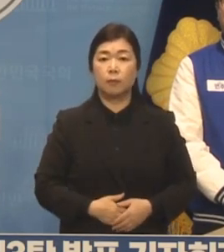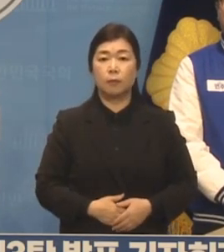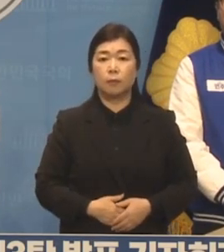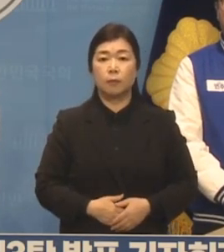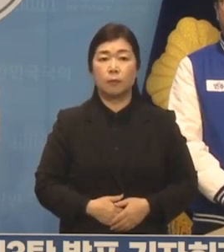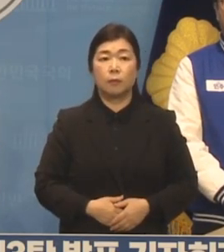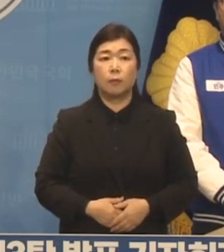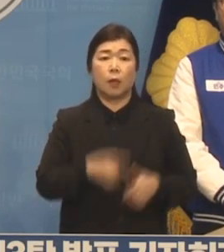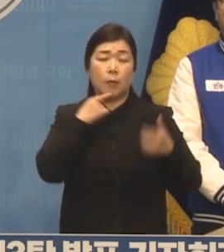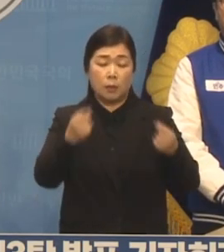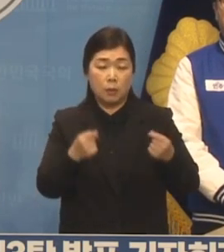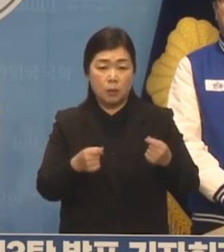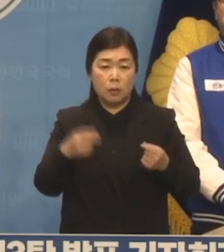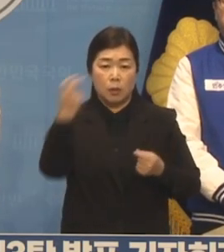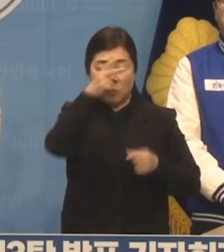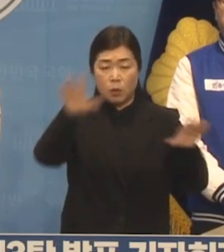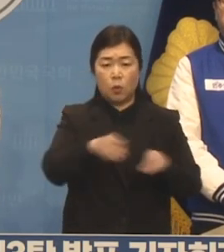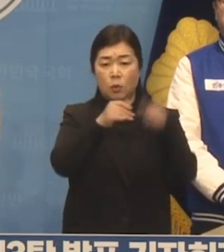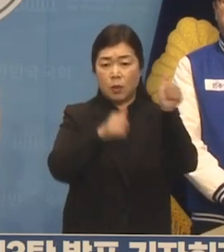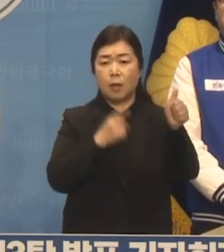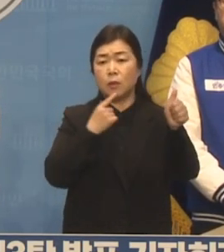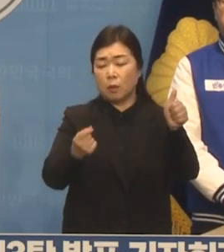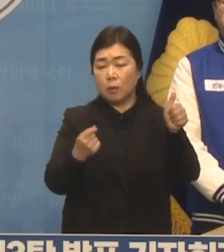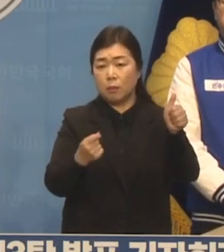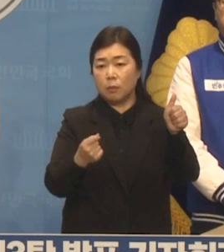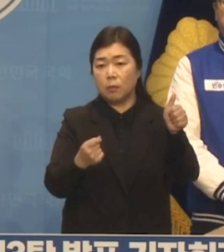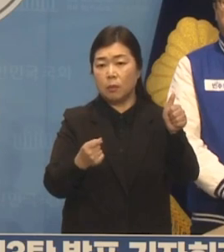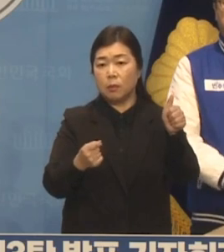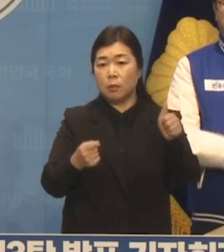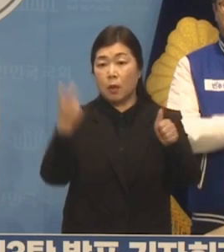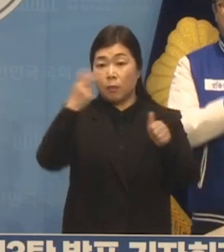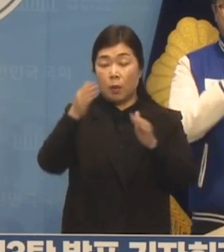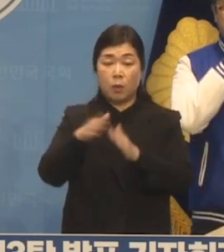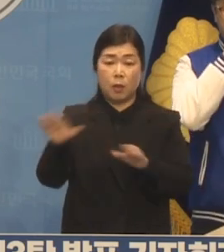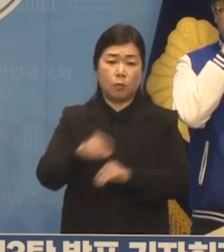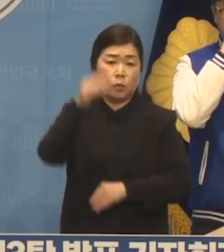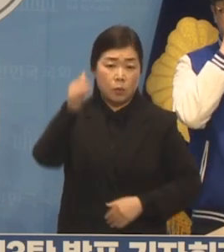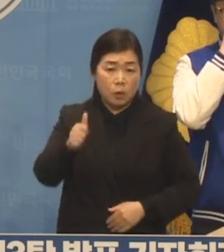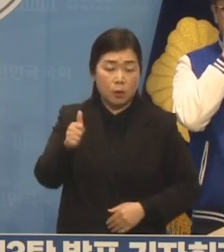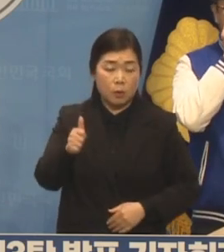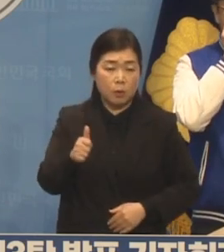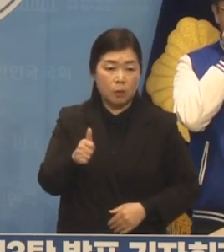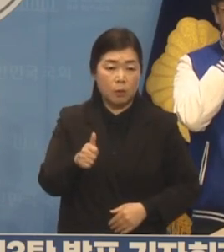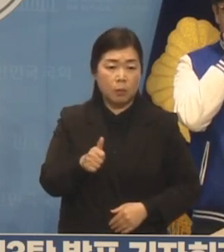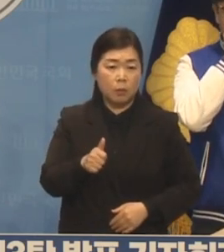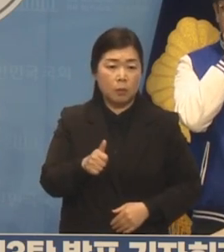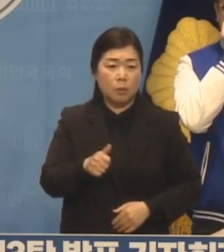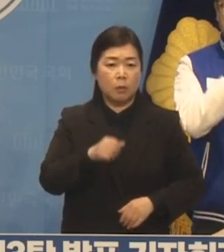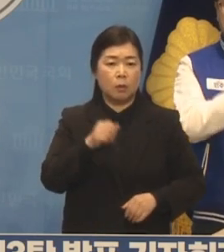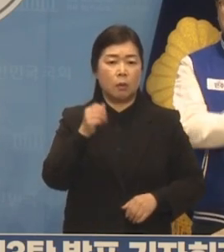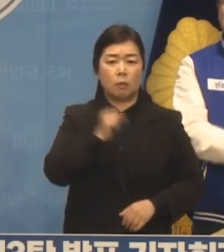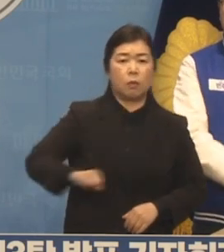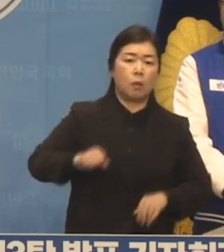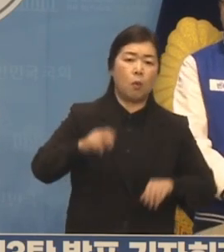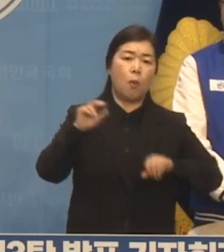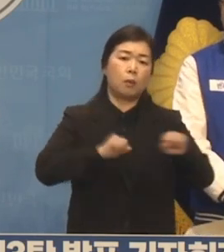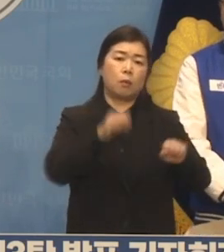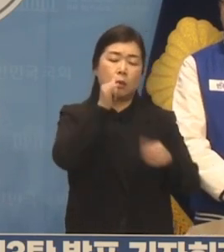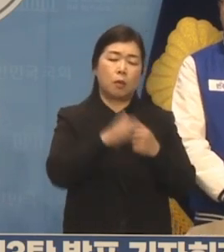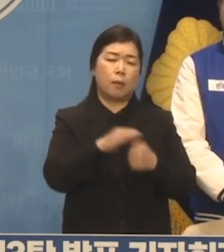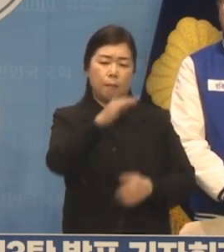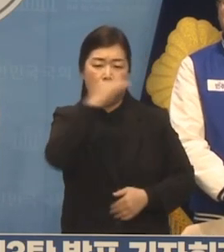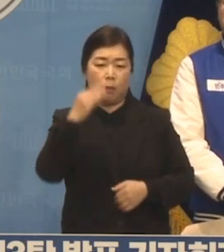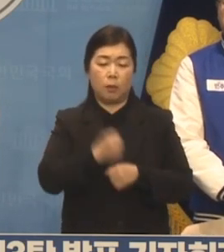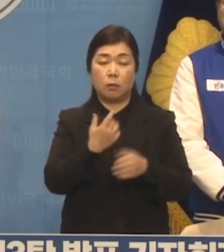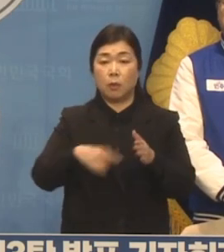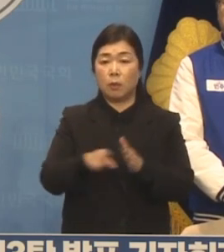있습니다. 마치 검찰총장과 같은 그런 위상으로 감사원 사무총장이 그 위헌적인 활동을 하고 있어서 이걸 바로잡기